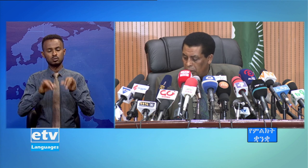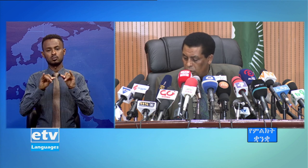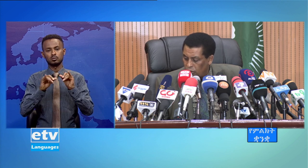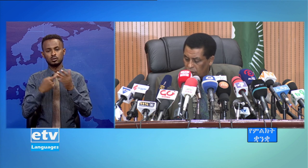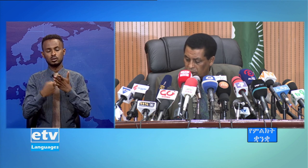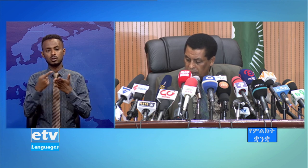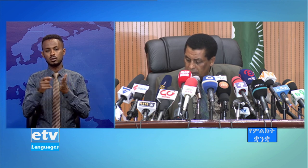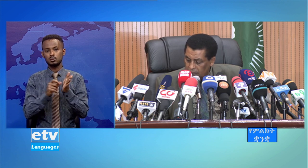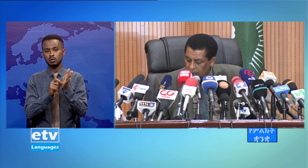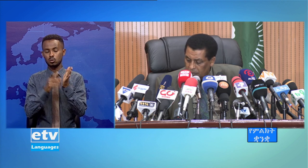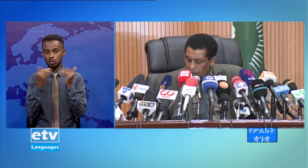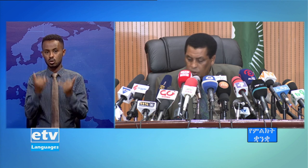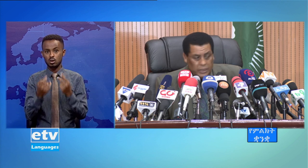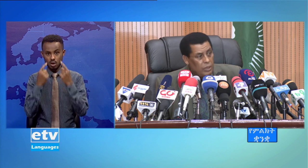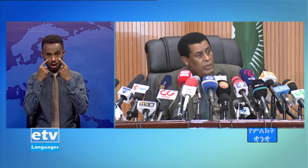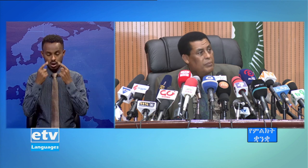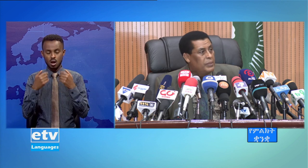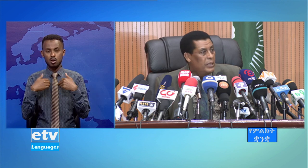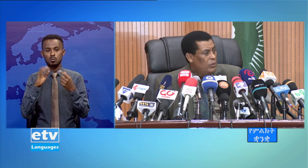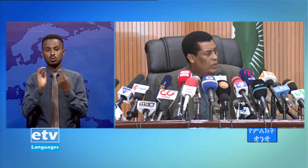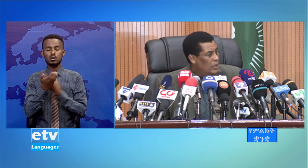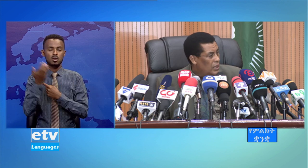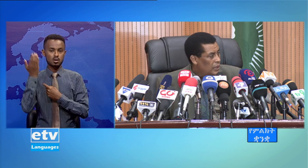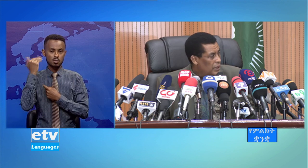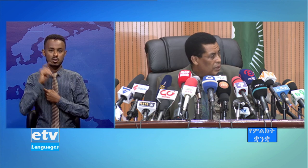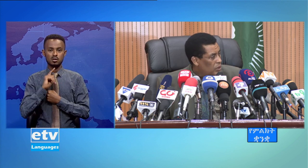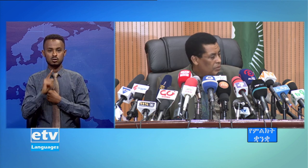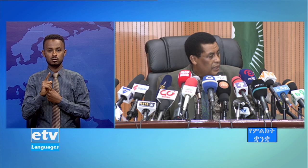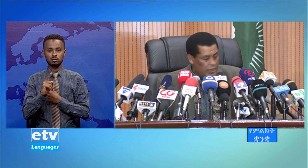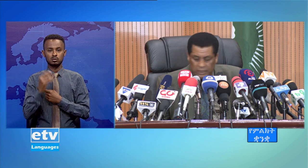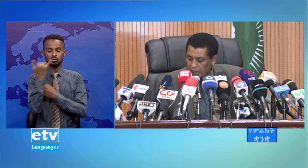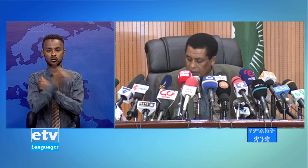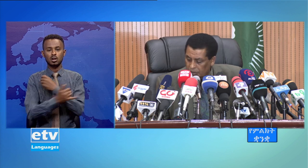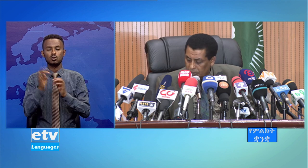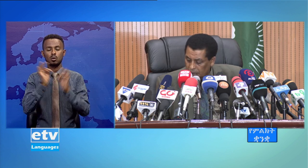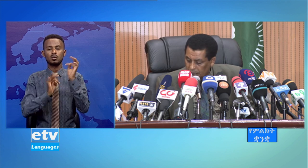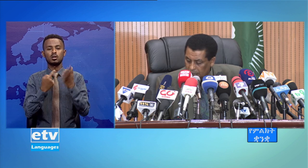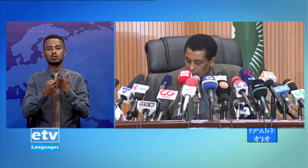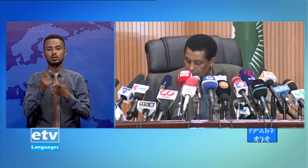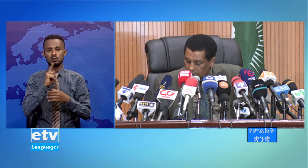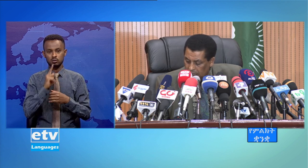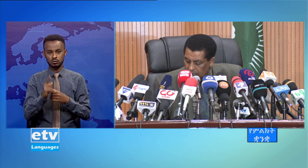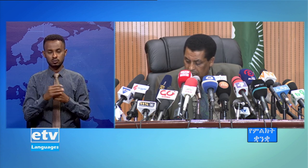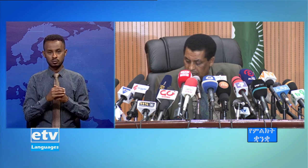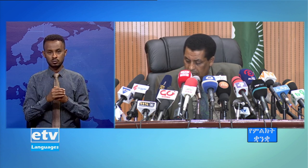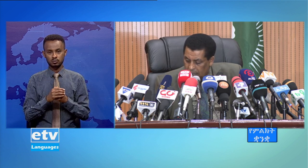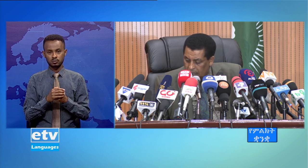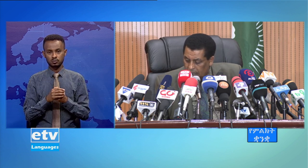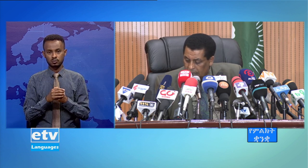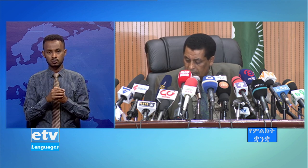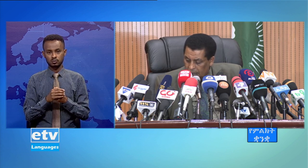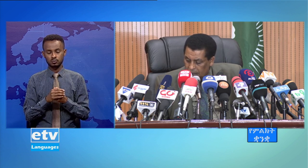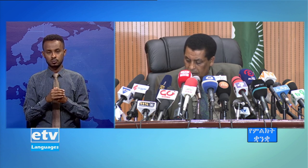ይህን ምልክቶች አሁን እያየናለንበት ሁኔታ ነው የነበረ ነው። የሀገሪቷም ታሪክ እንደዛ ነው።